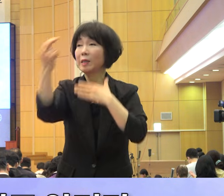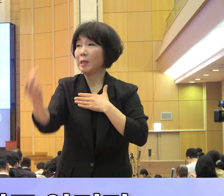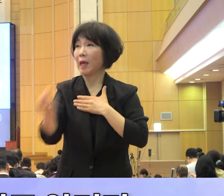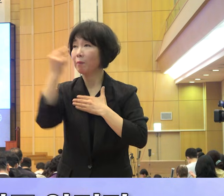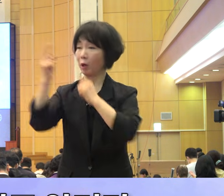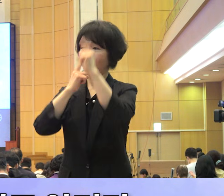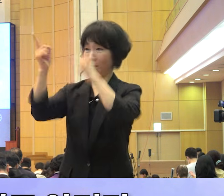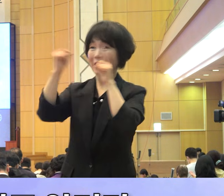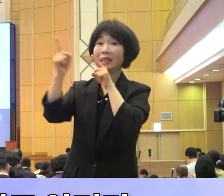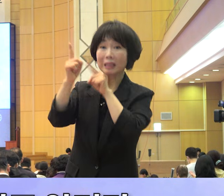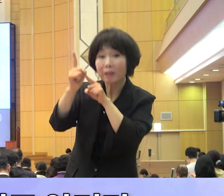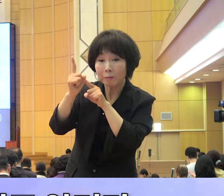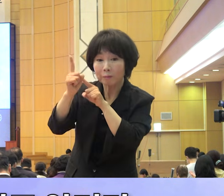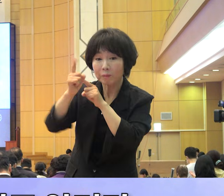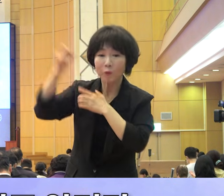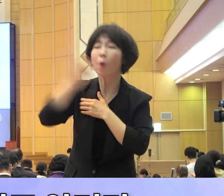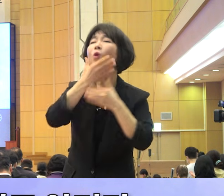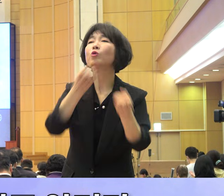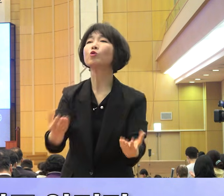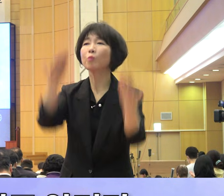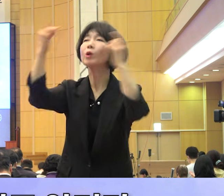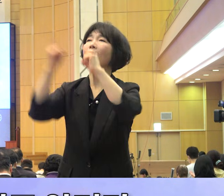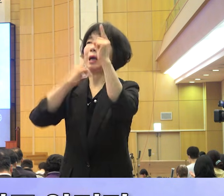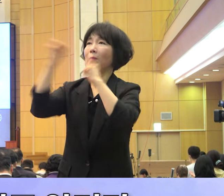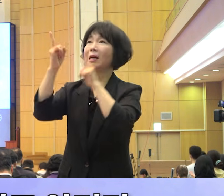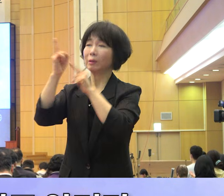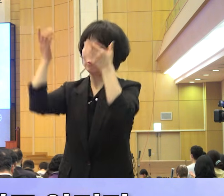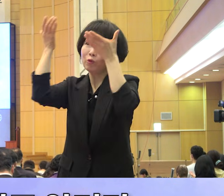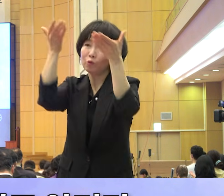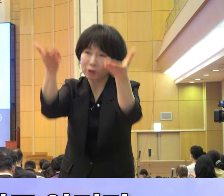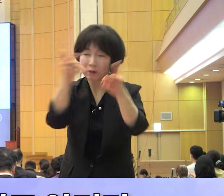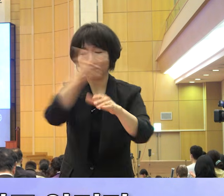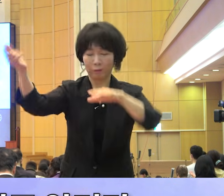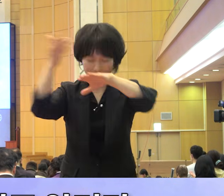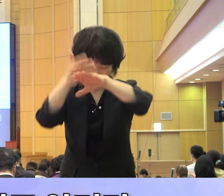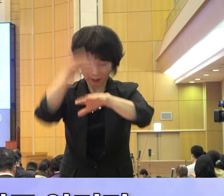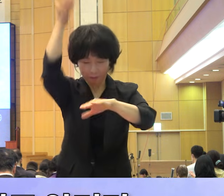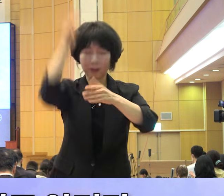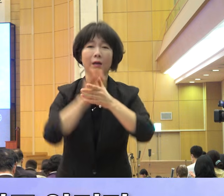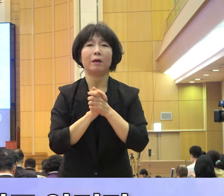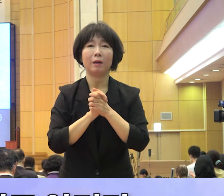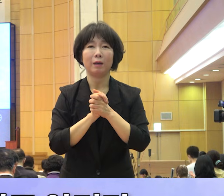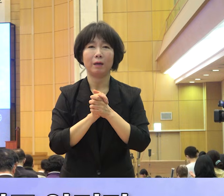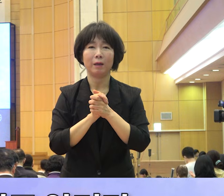생명의 말씀, 축복의 말씀 주시니 감사합니다.